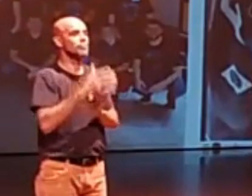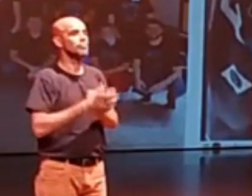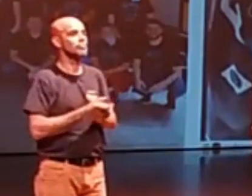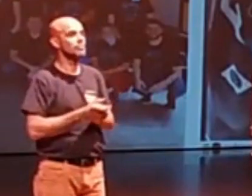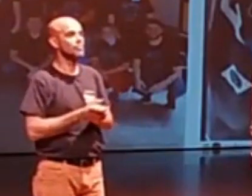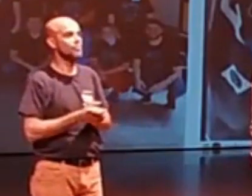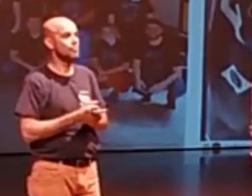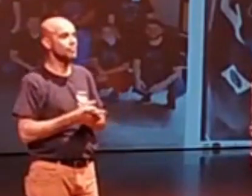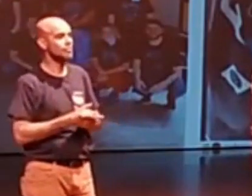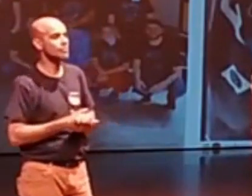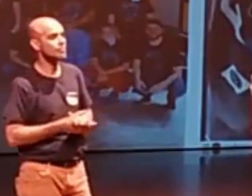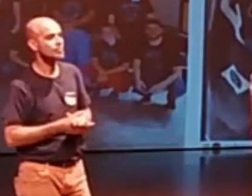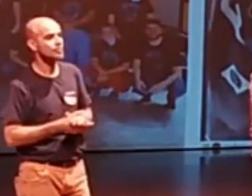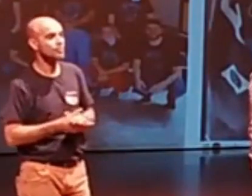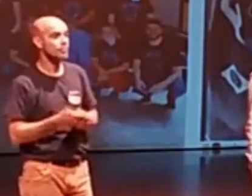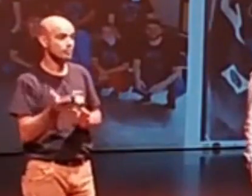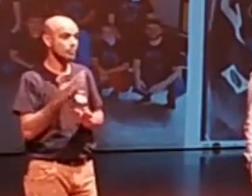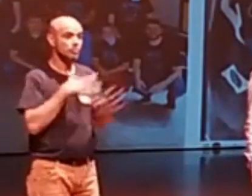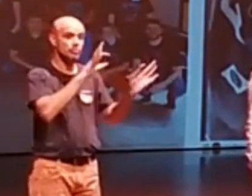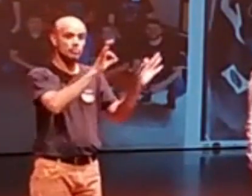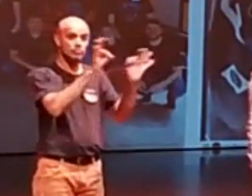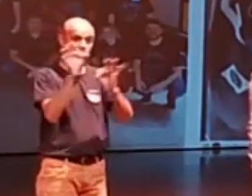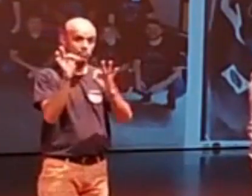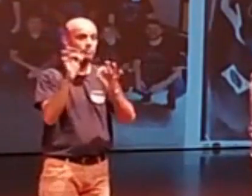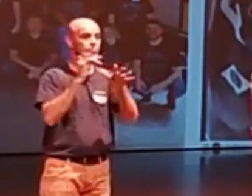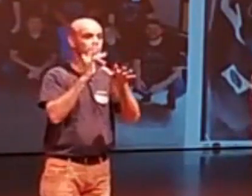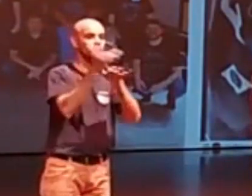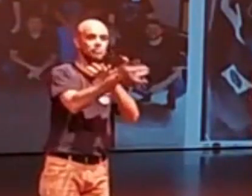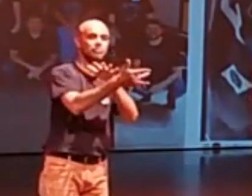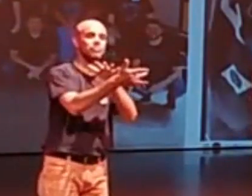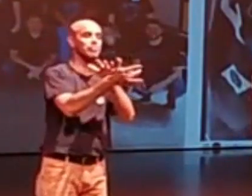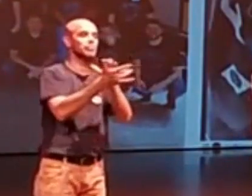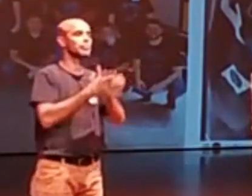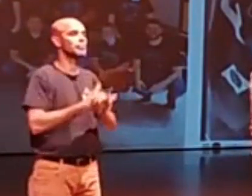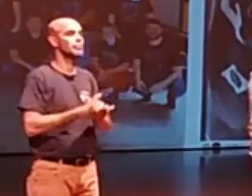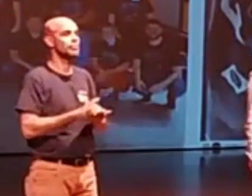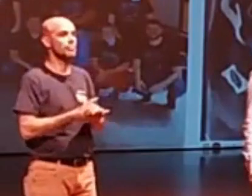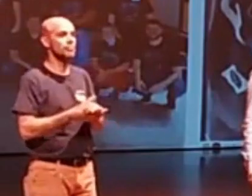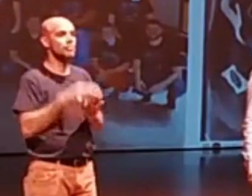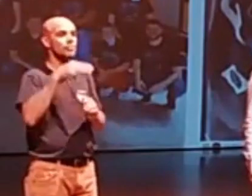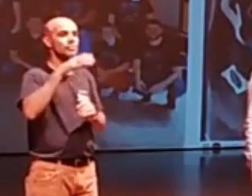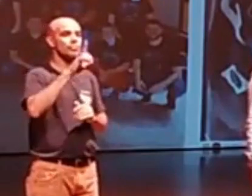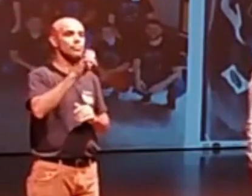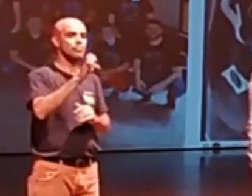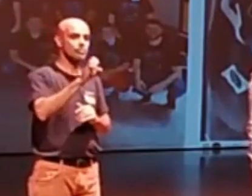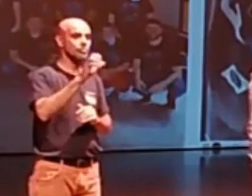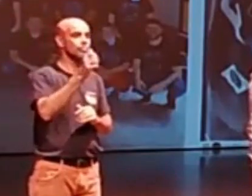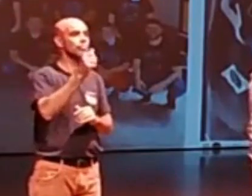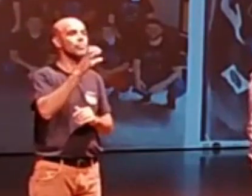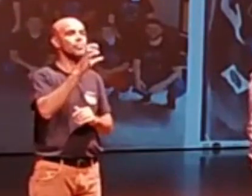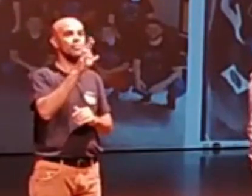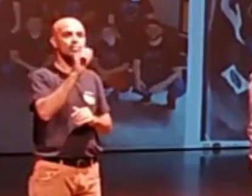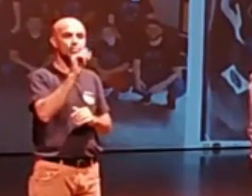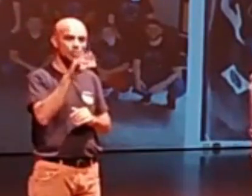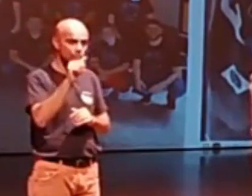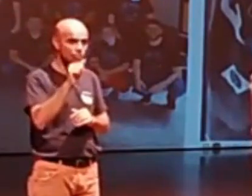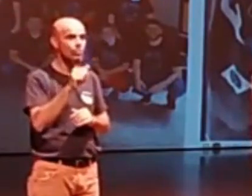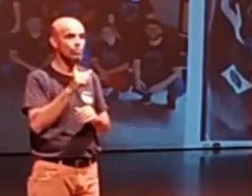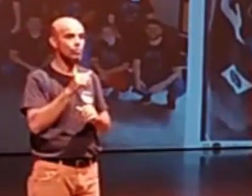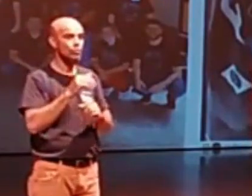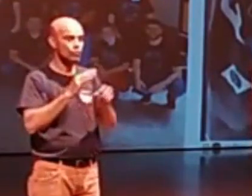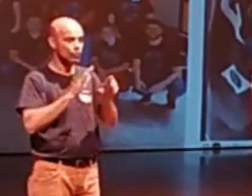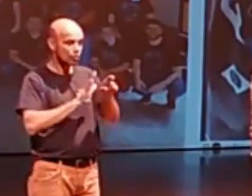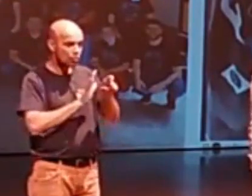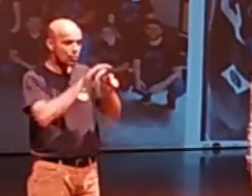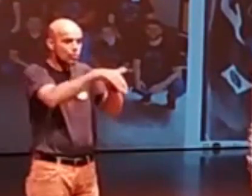no Brasil. Quem puder acompanhar eles nas redes sociais, tá? Ele chama Mude a Curva. É um projeto de escoliose no qual o